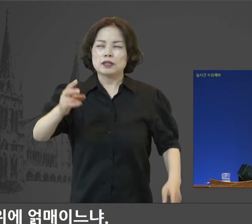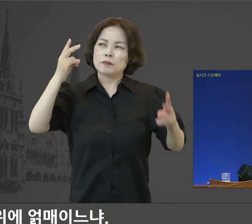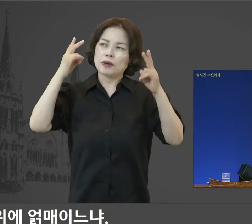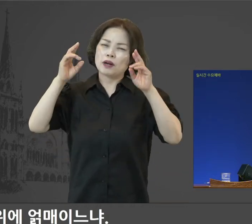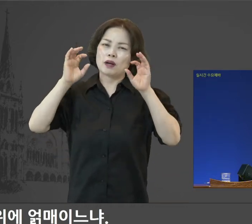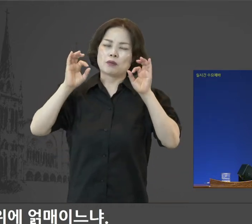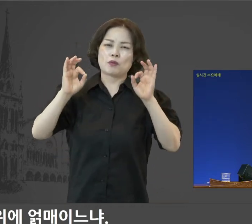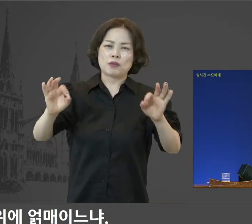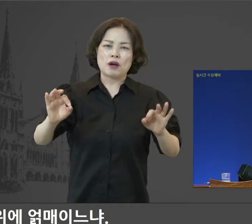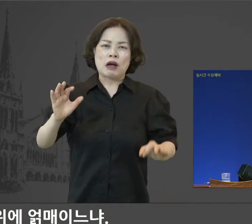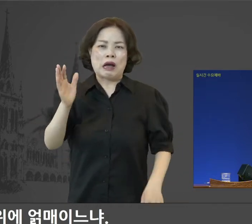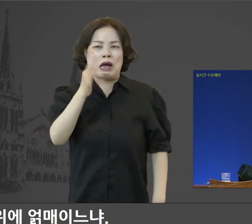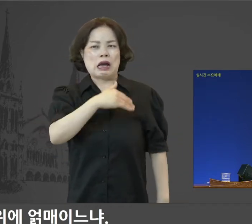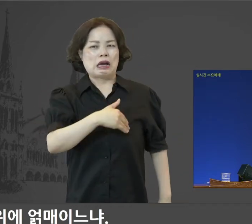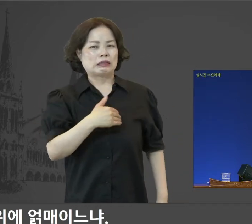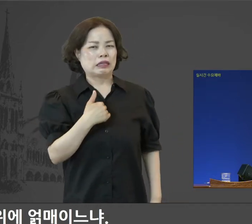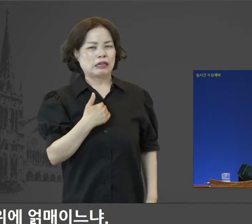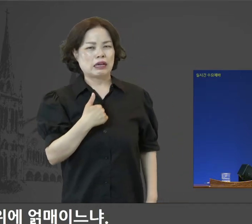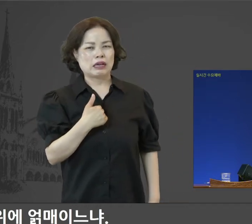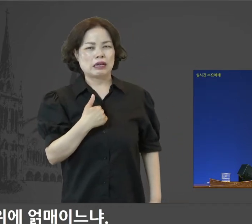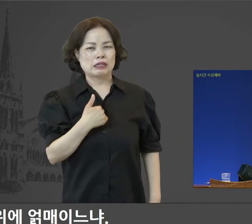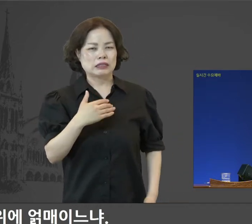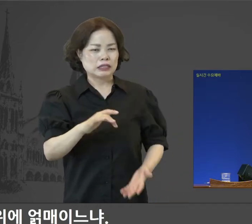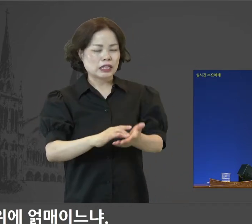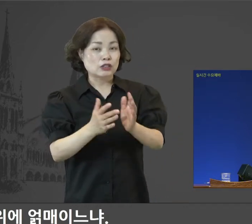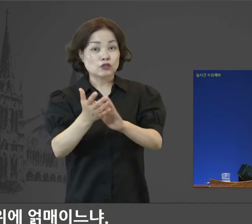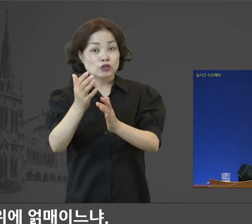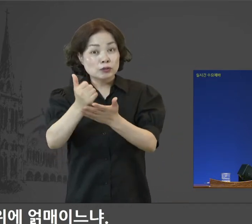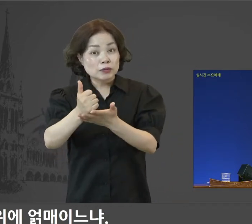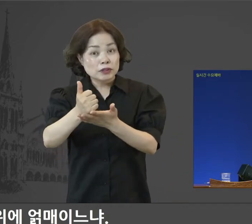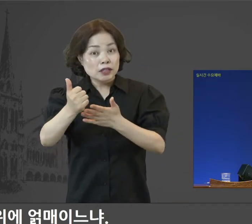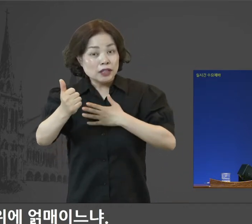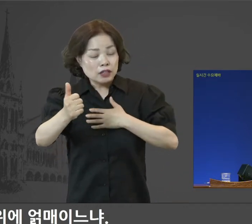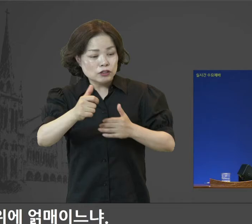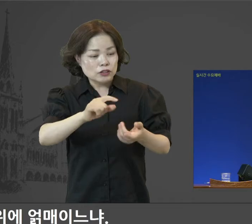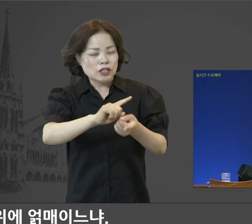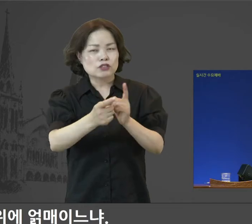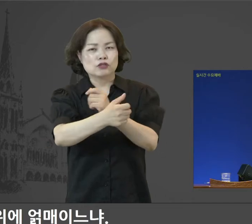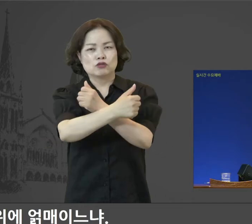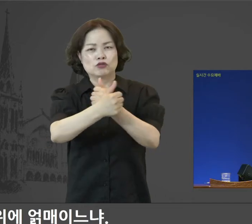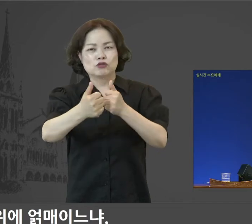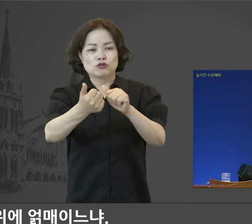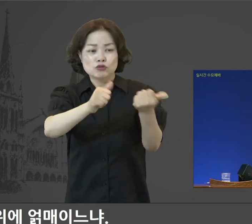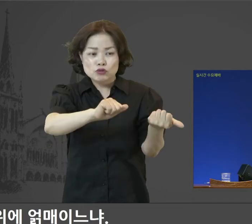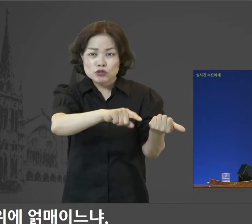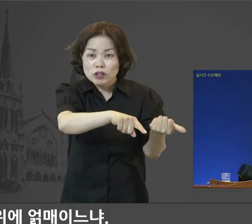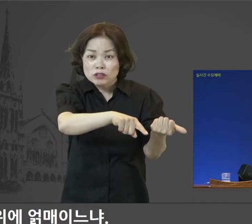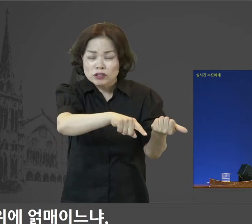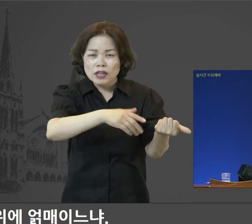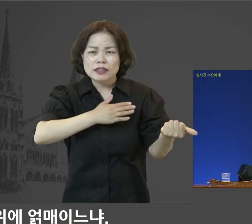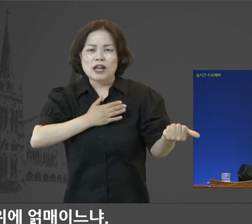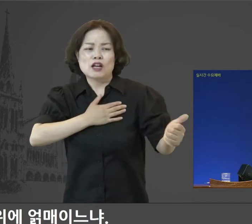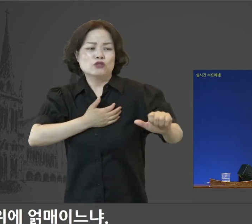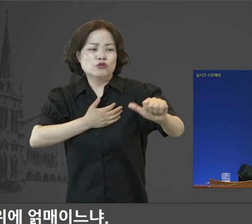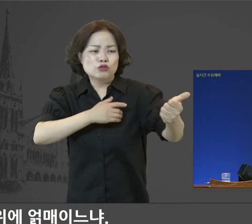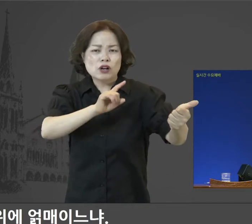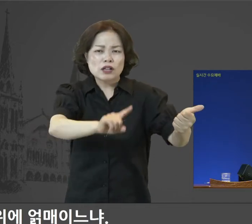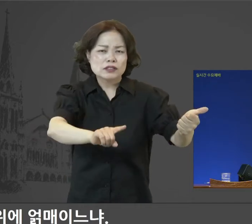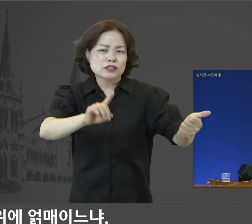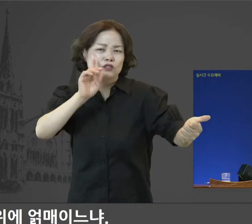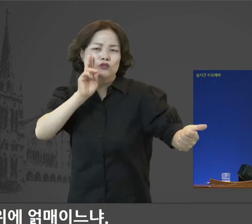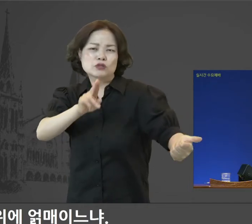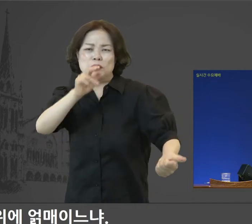바라보면 내가 예수님이 대신 나를 위해서 죽으셨는데 내가 마땅히 죽어야 될